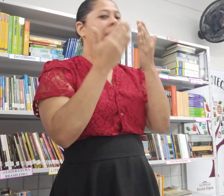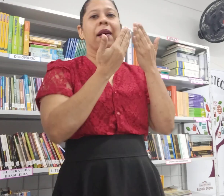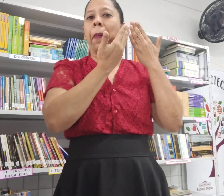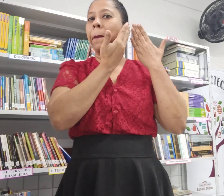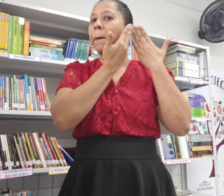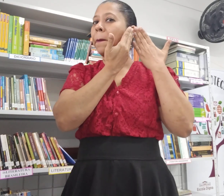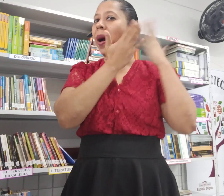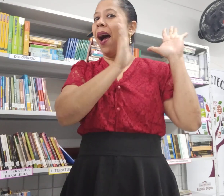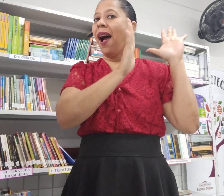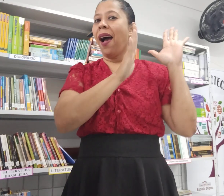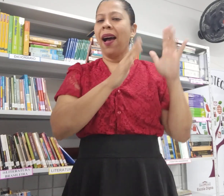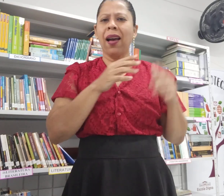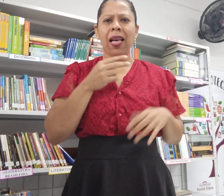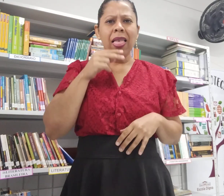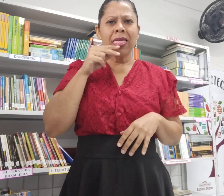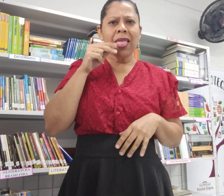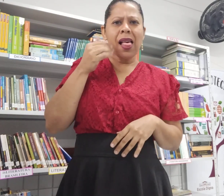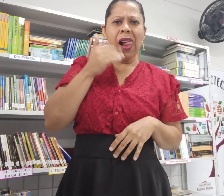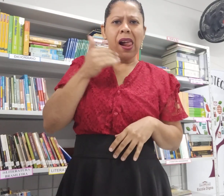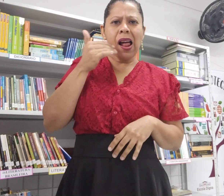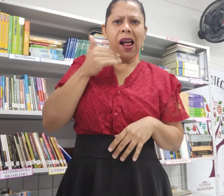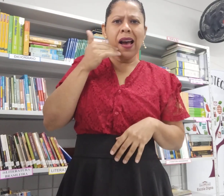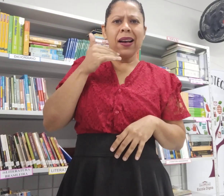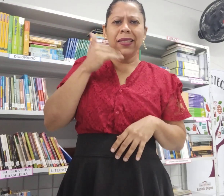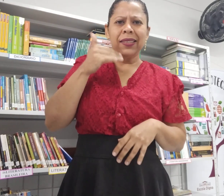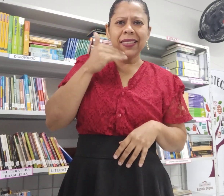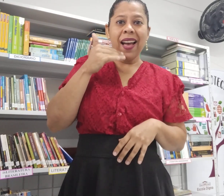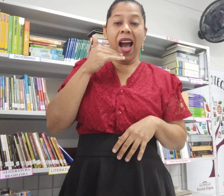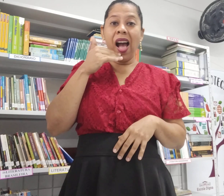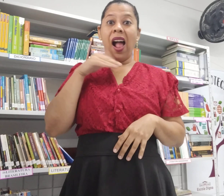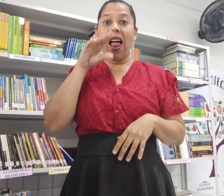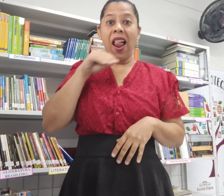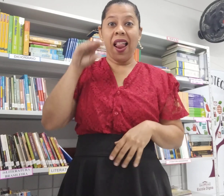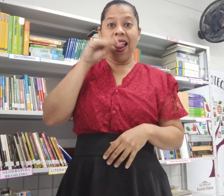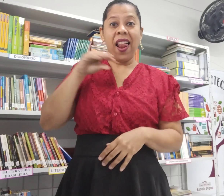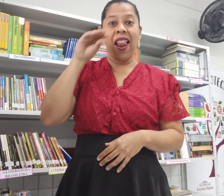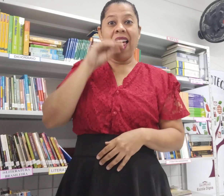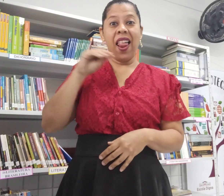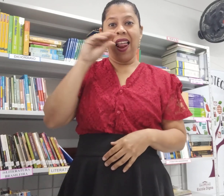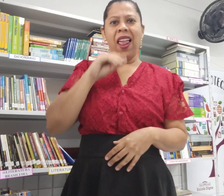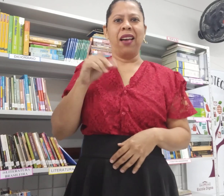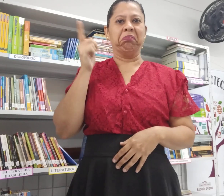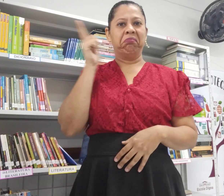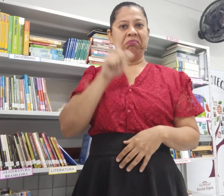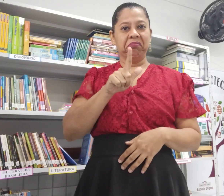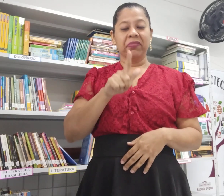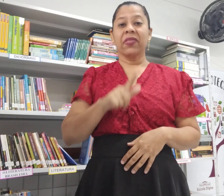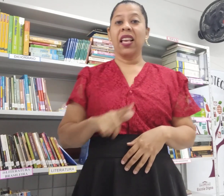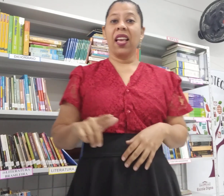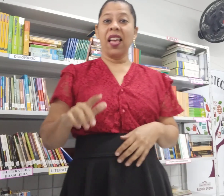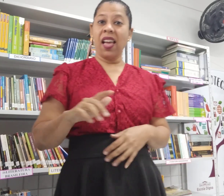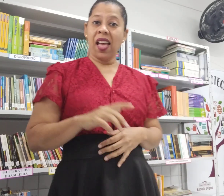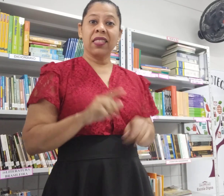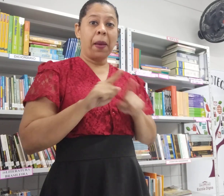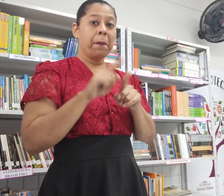a prisão da língua se desfez e falava perfeitamente. E ordenou-lhes que a ninguém